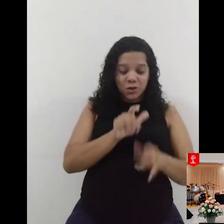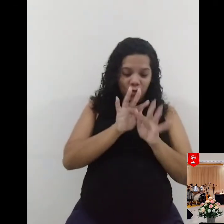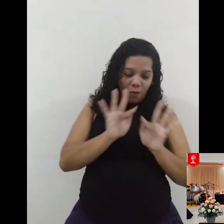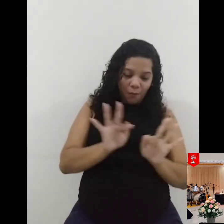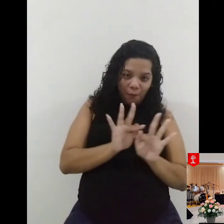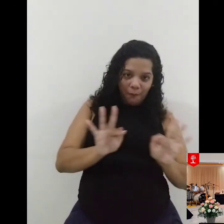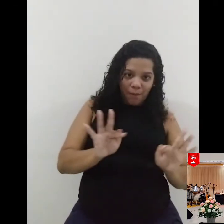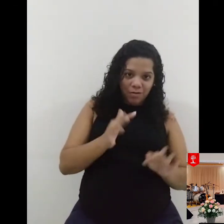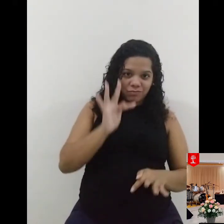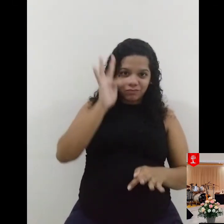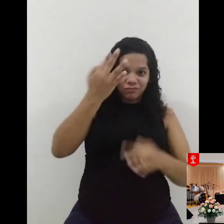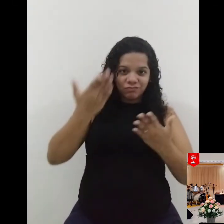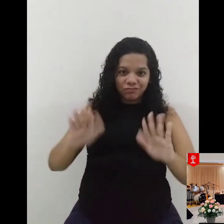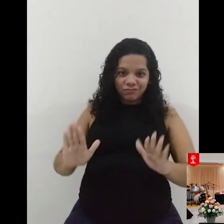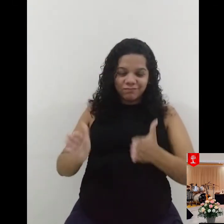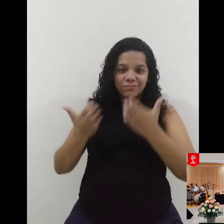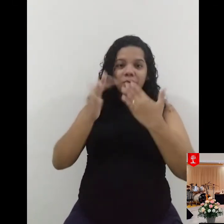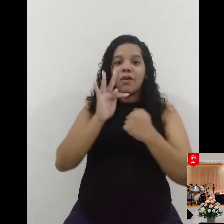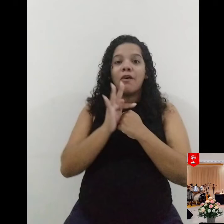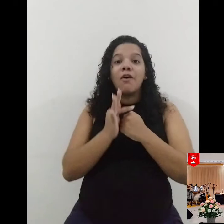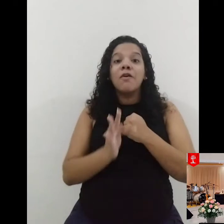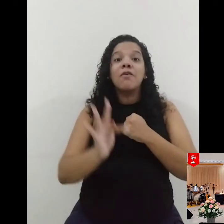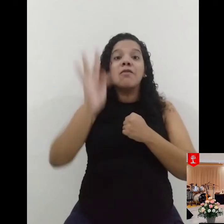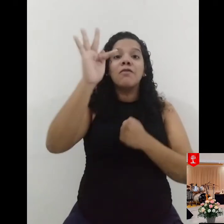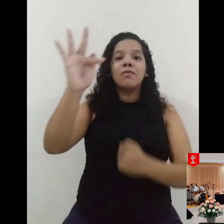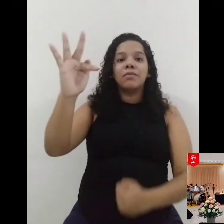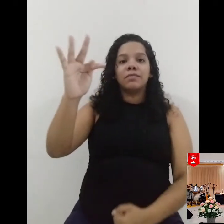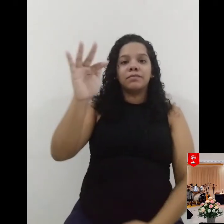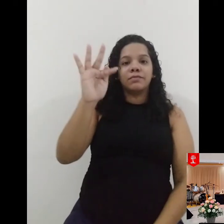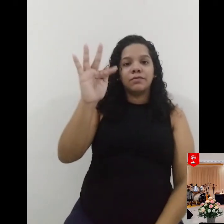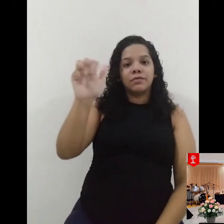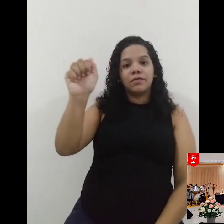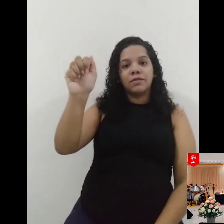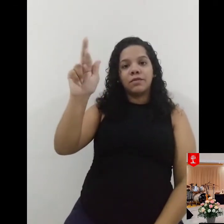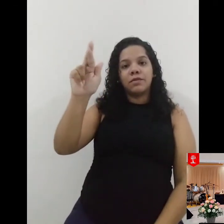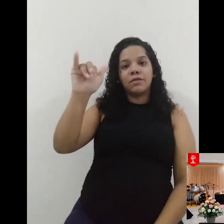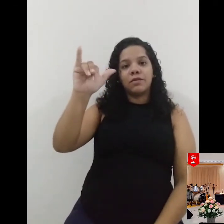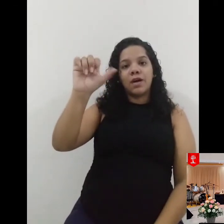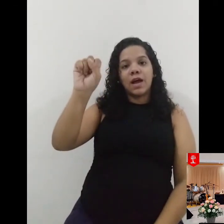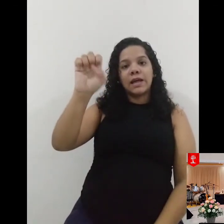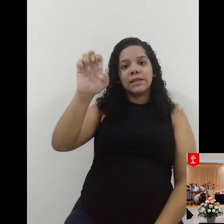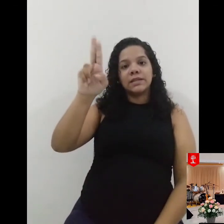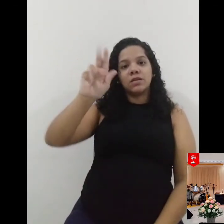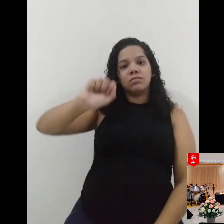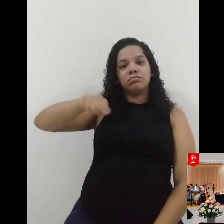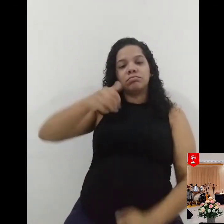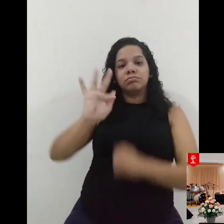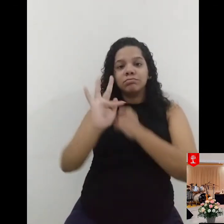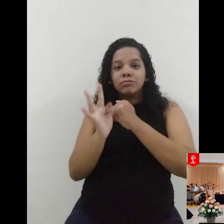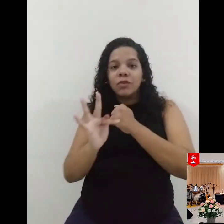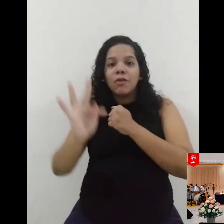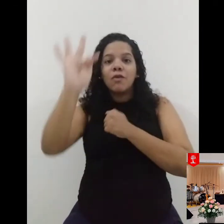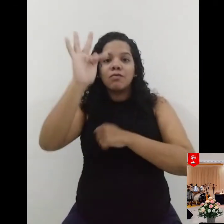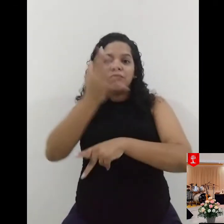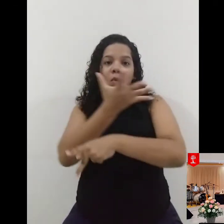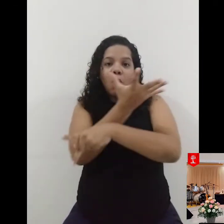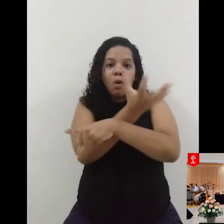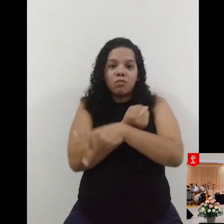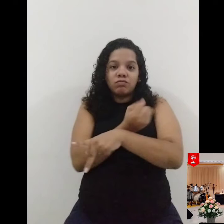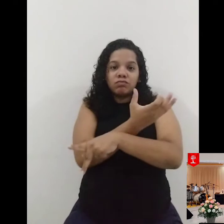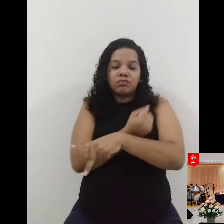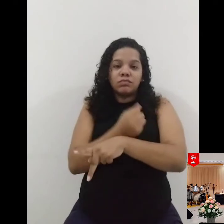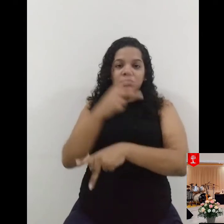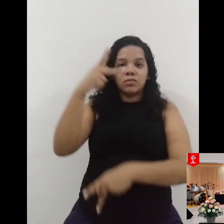por esse dia. Te agradecemos, Senhor, o cuidado que o Senhor tem tido conosco, e suplicamos agora o